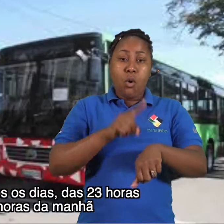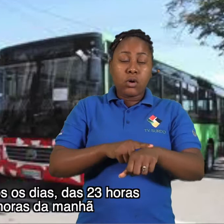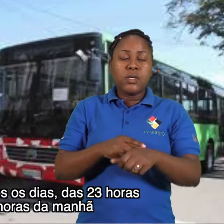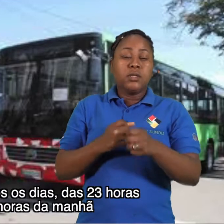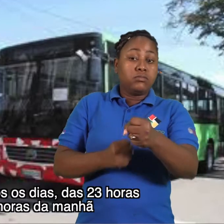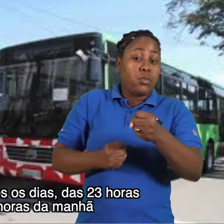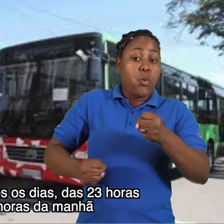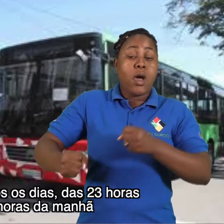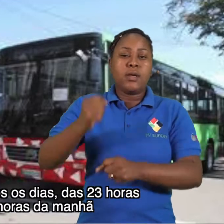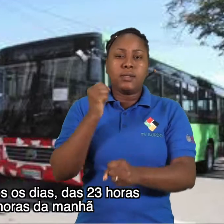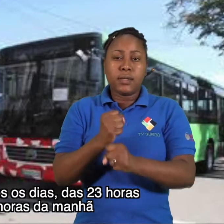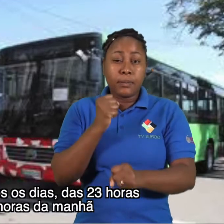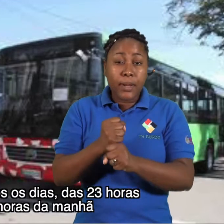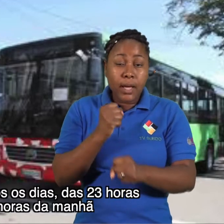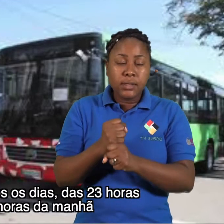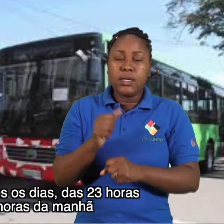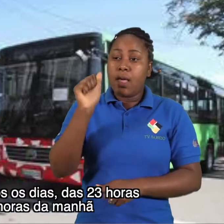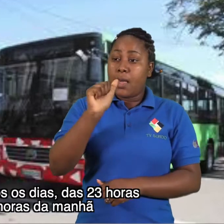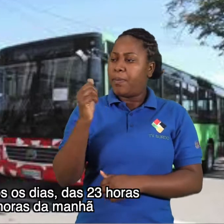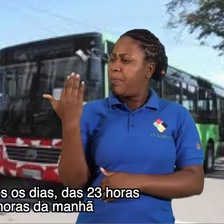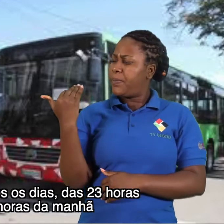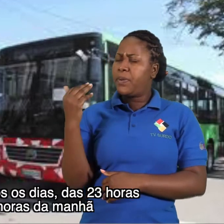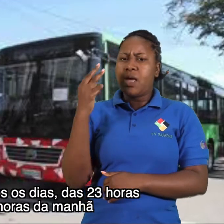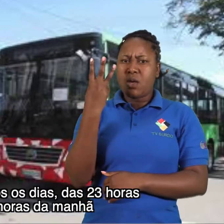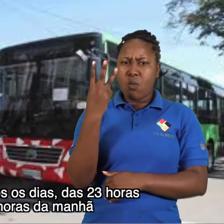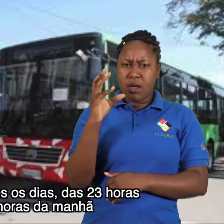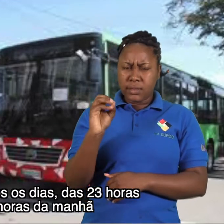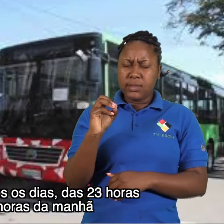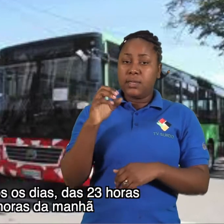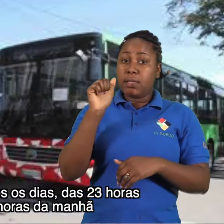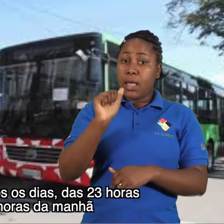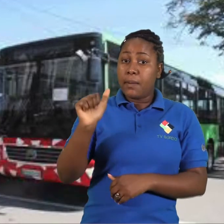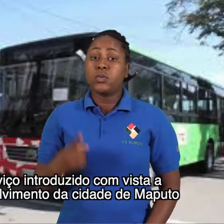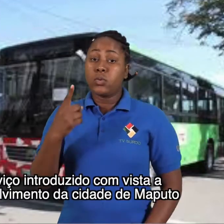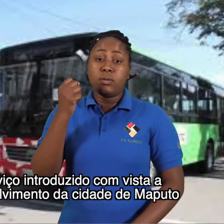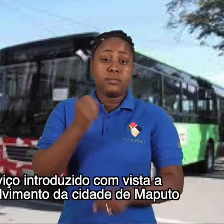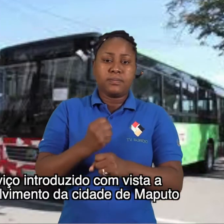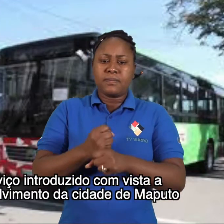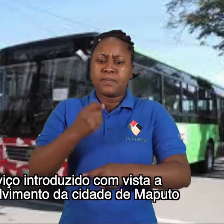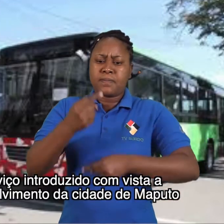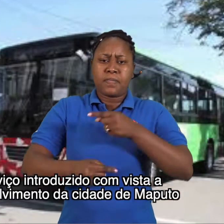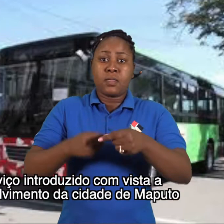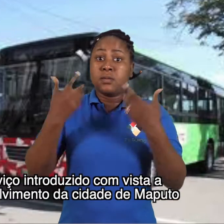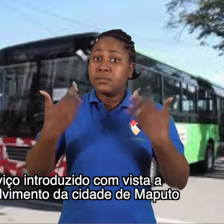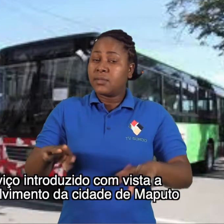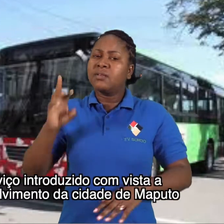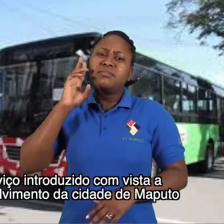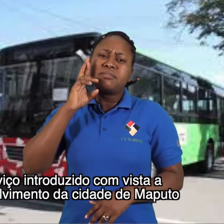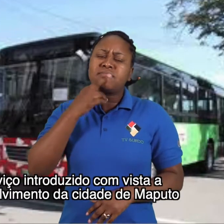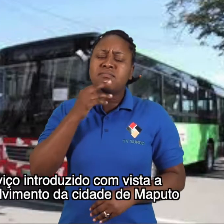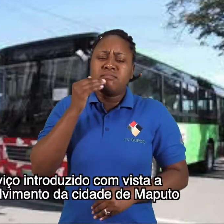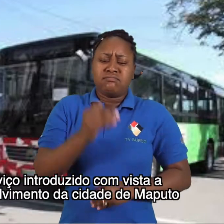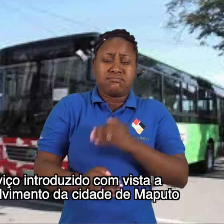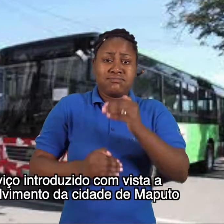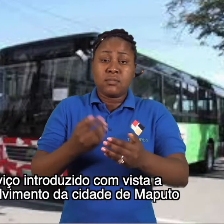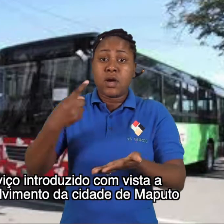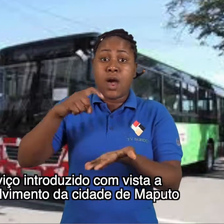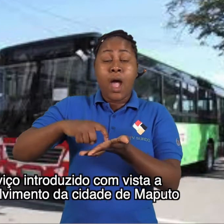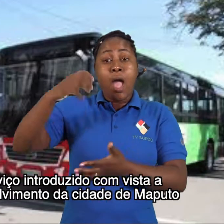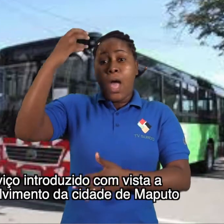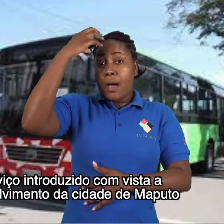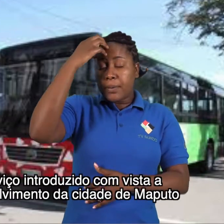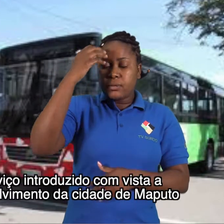funcionar todos os dias, das 23h às 6h da manhã. Trata-se de um serviço introduzido